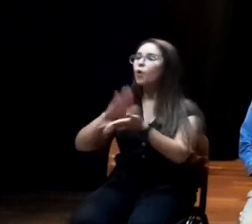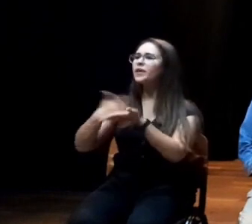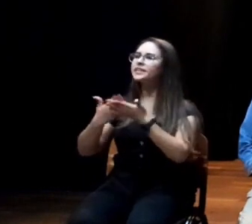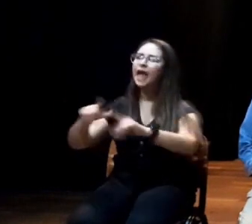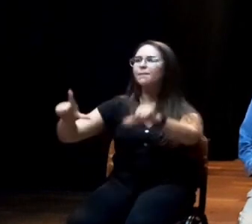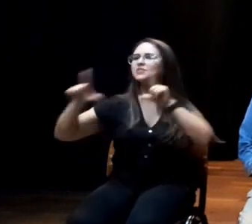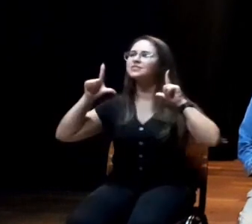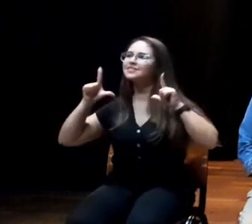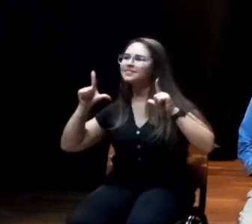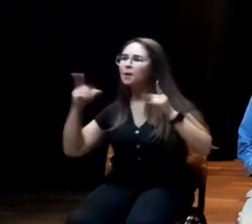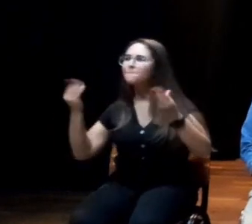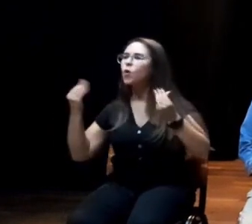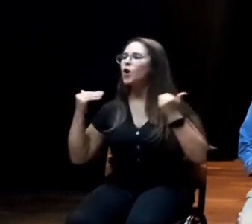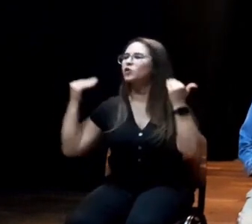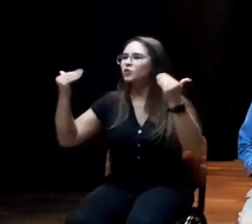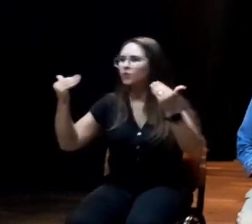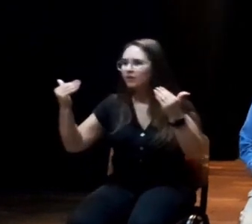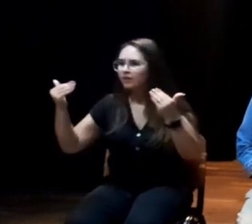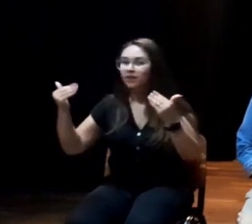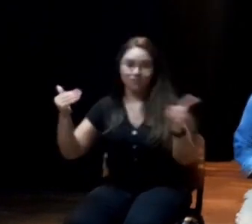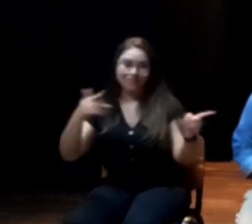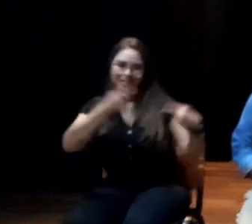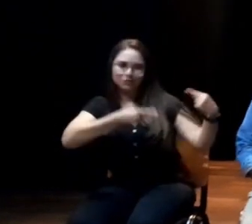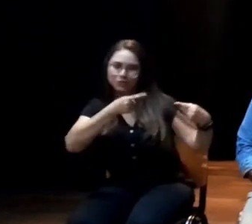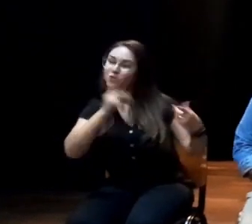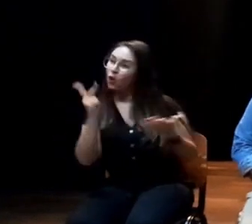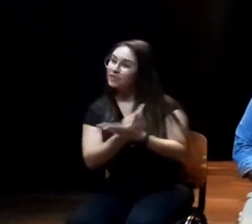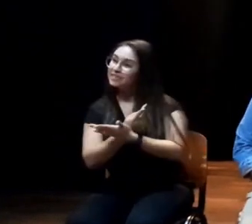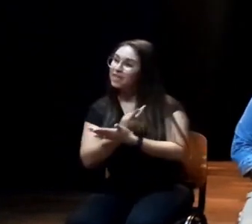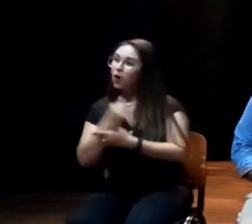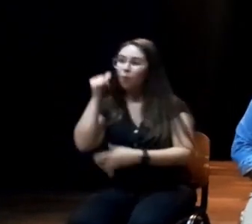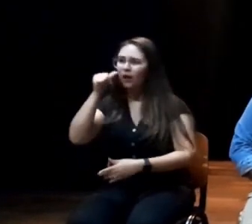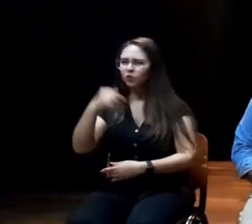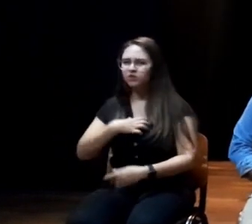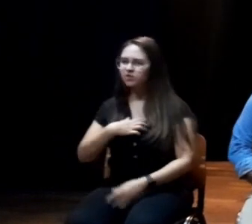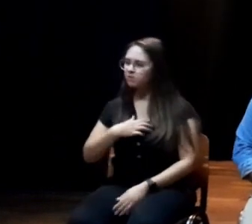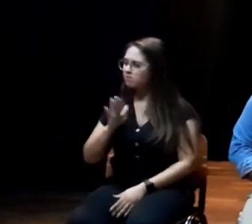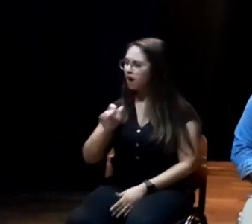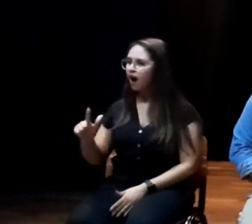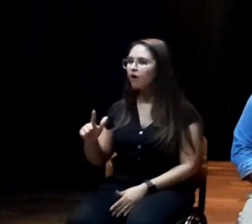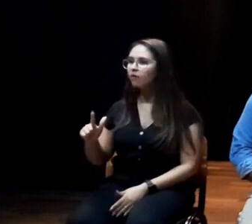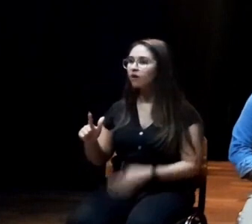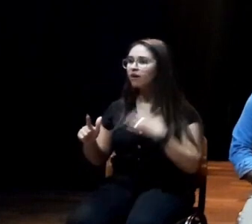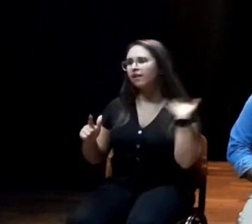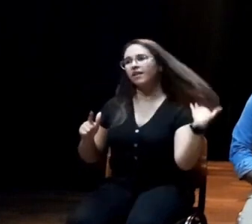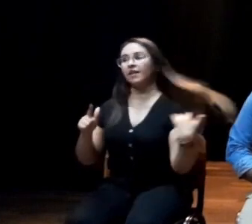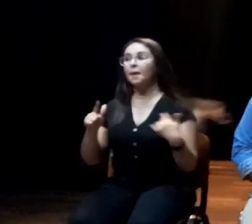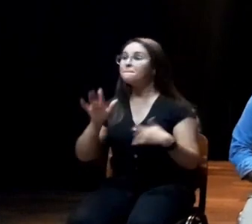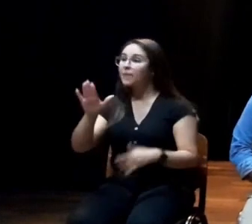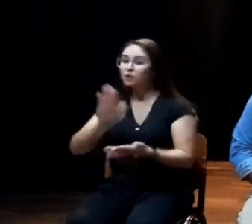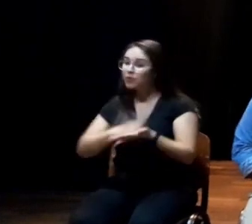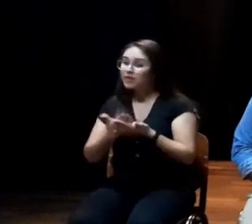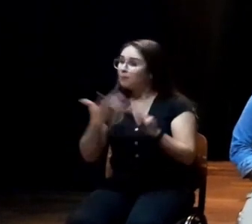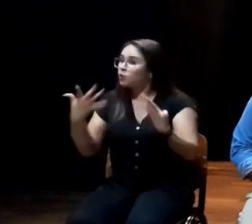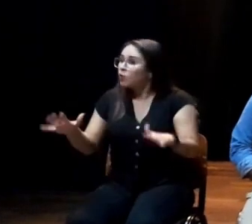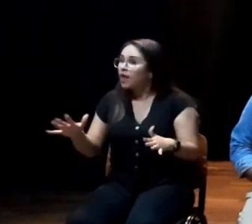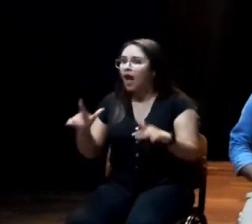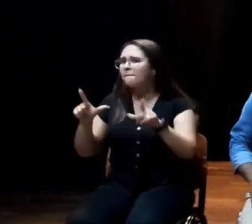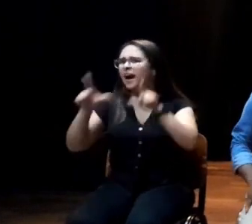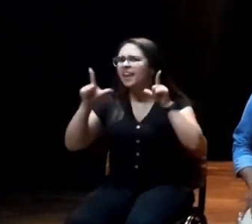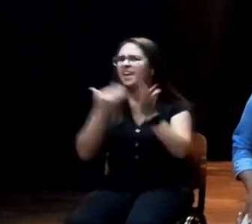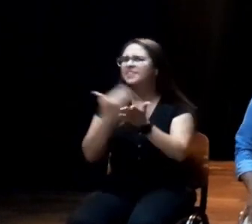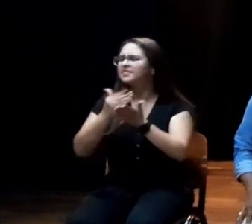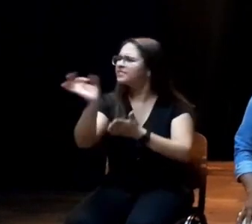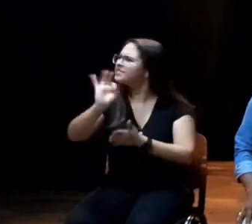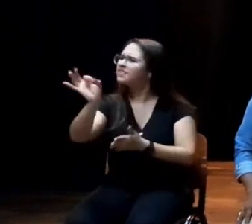apareceu demais. Essa questão que vocês estão discutindo. Mas, sabe, ninguém quer aparecer mais do que ninguém. A gente só quer promover